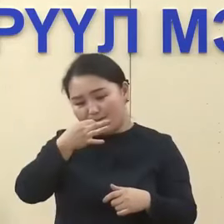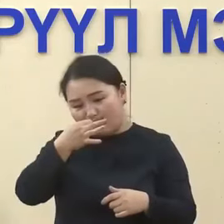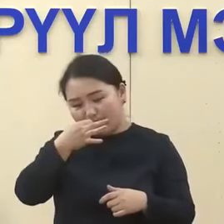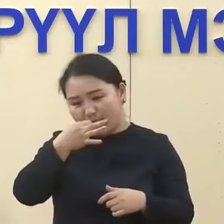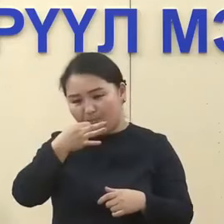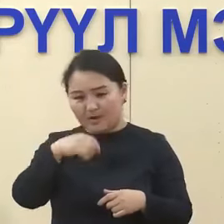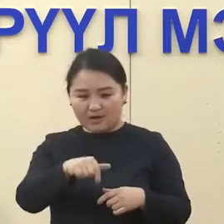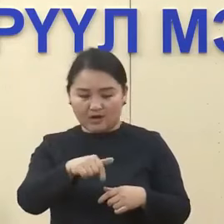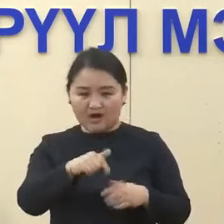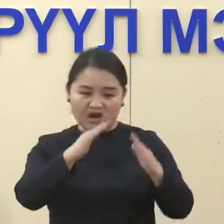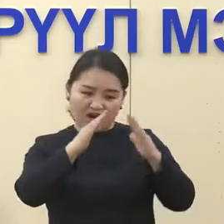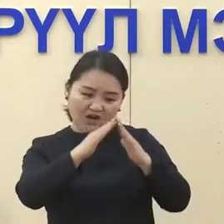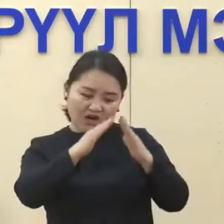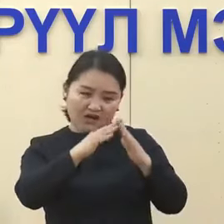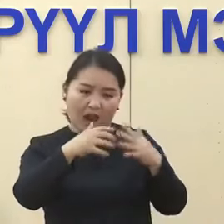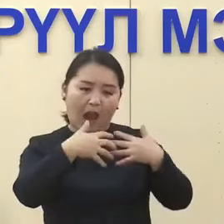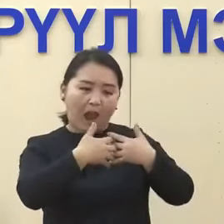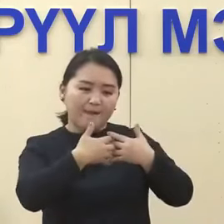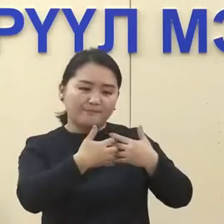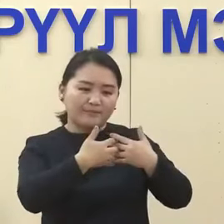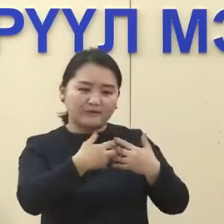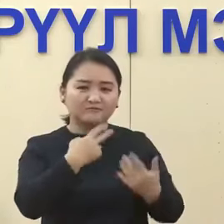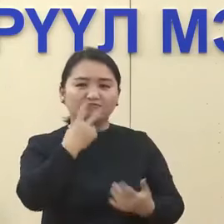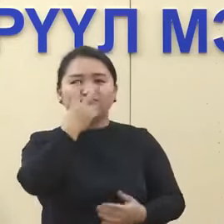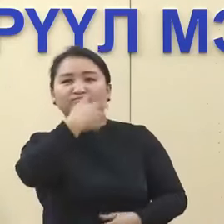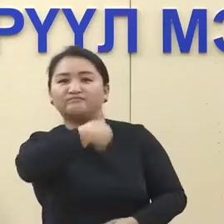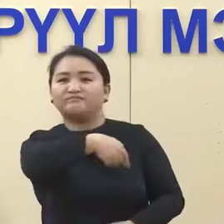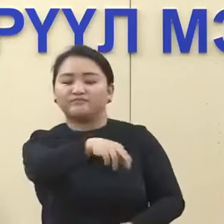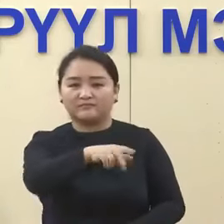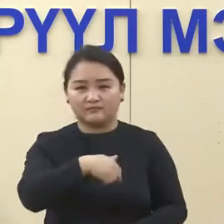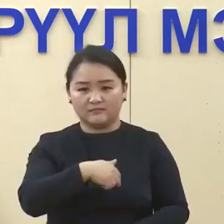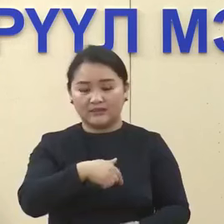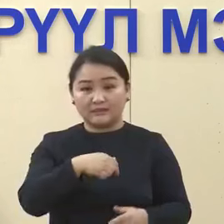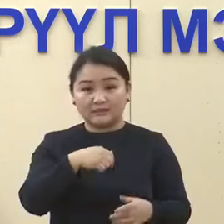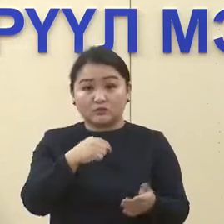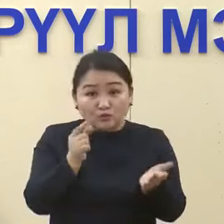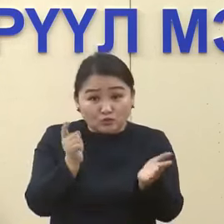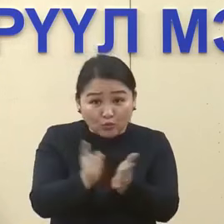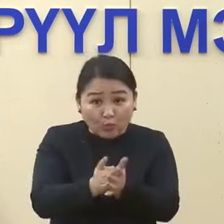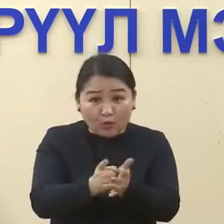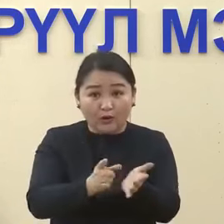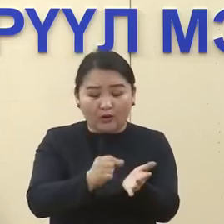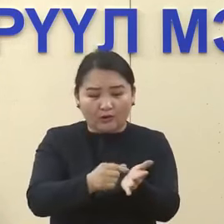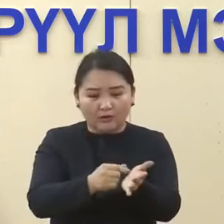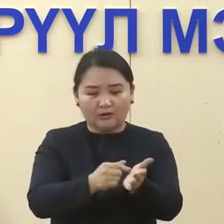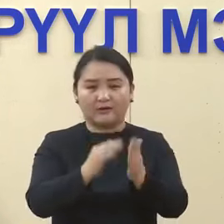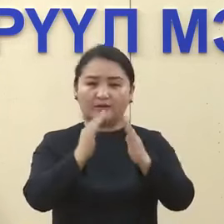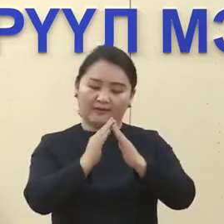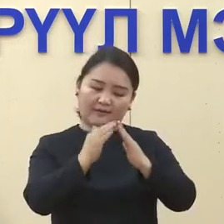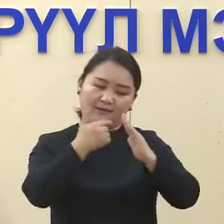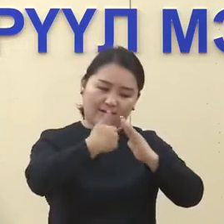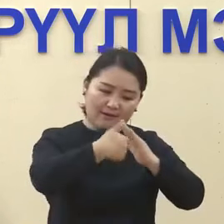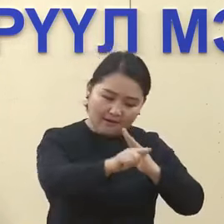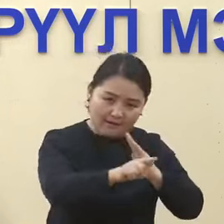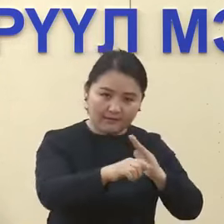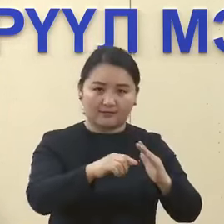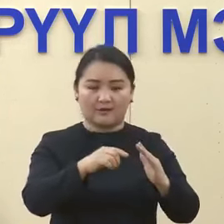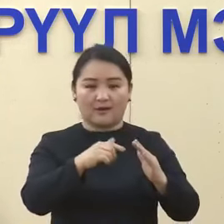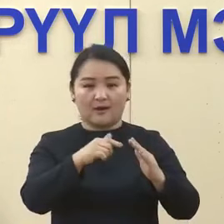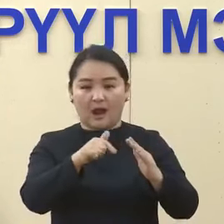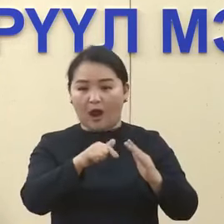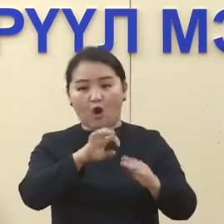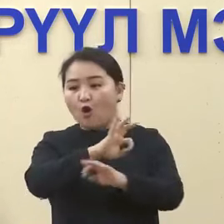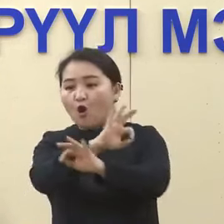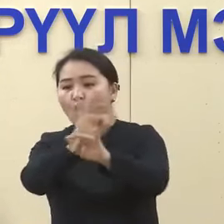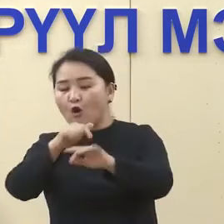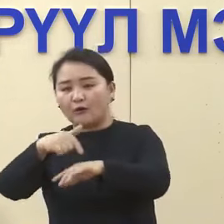гэрийн тэжээмэл амьтдыг салхилуулах, за, хог хаягдлаа хаях зэрэг зайлшгүй шаардлагатаагаас бусад тохиолдолд гэрээсээ гарахгүй байх